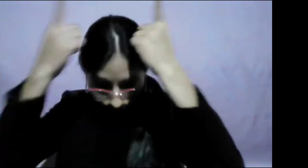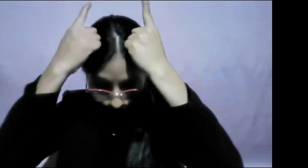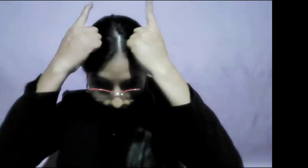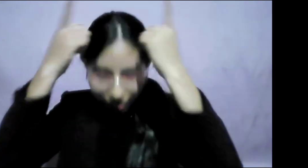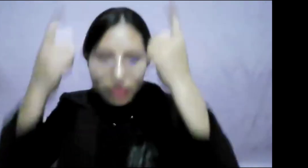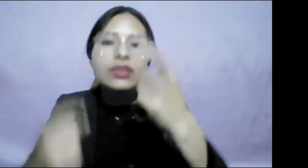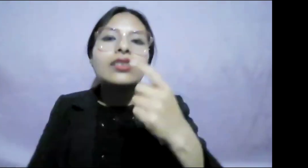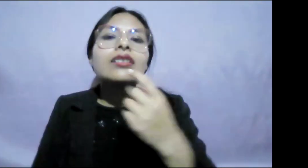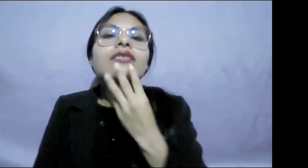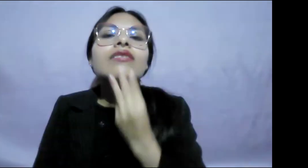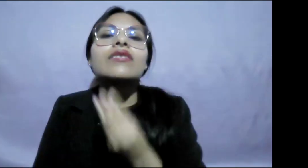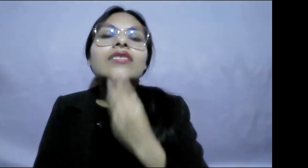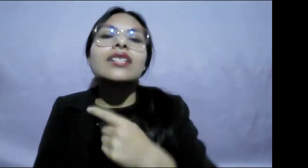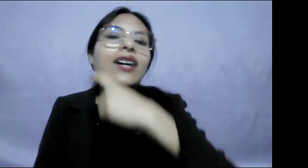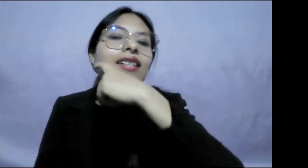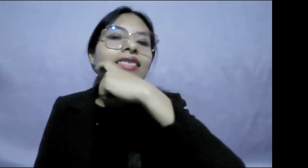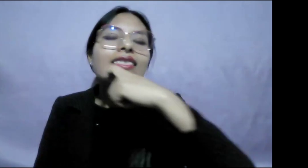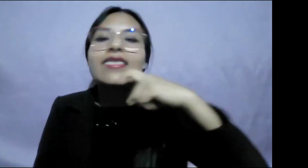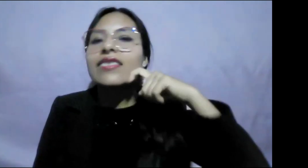y un buen Seco de